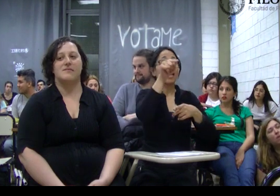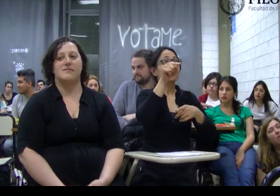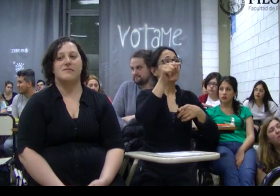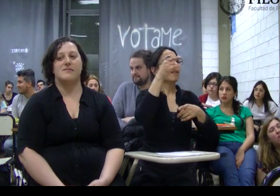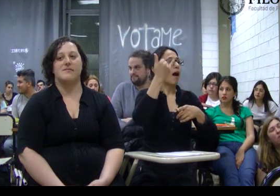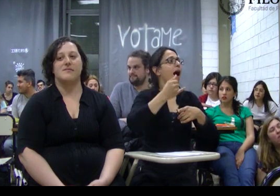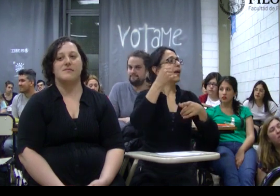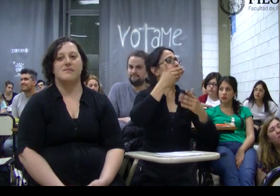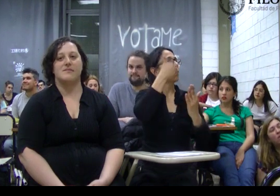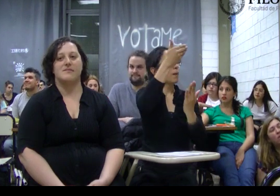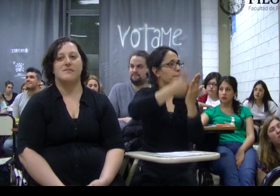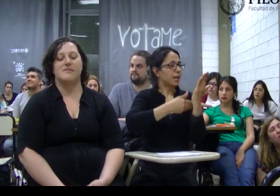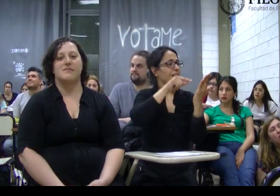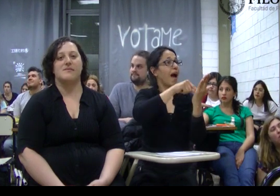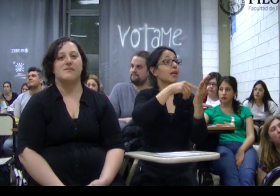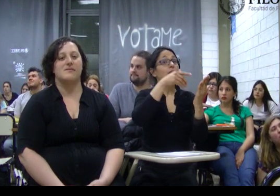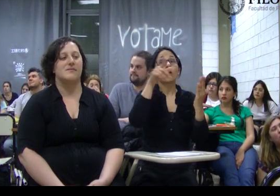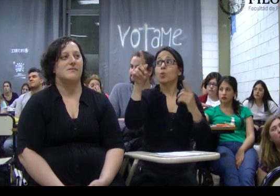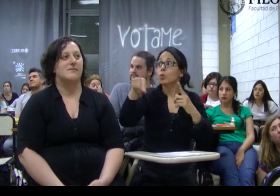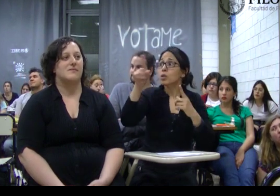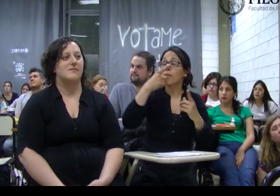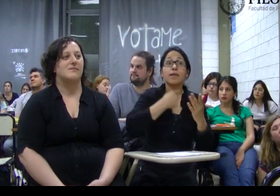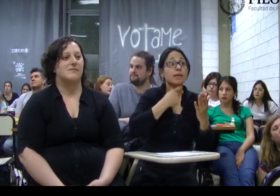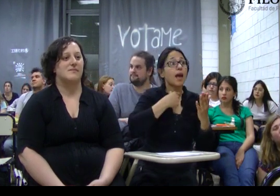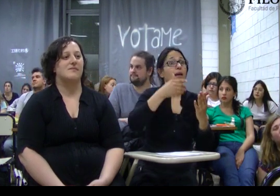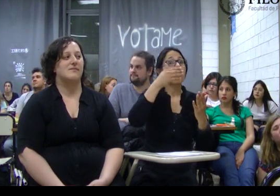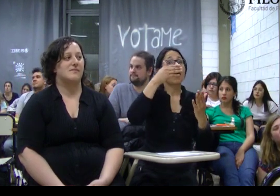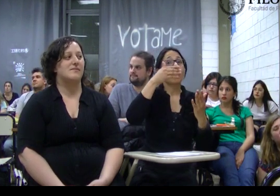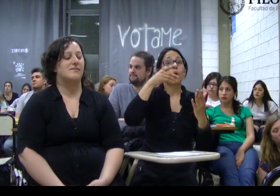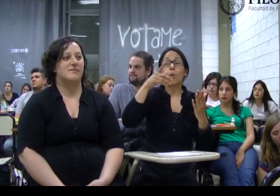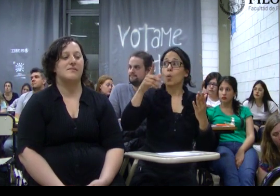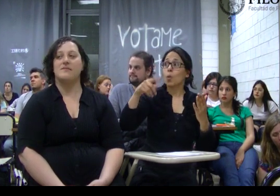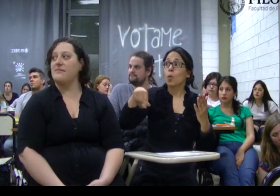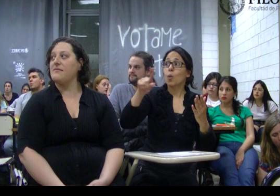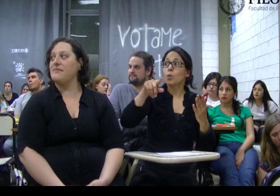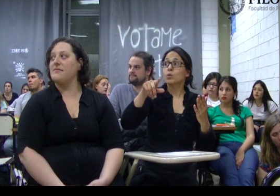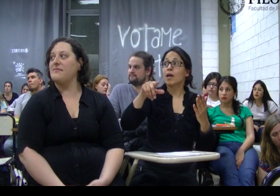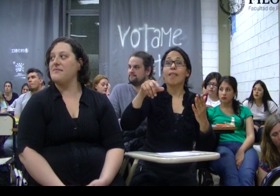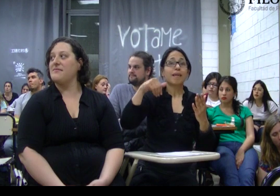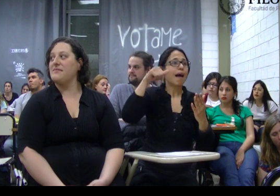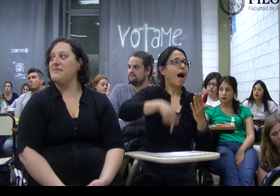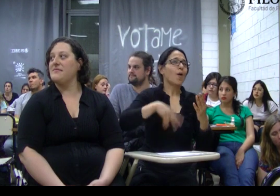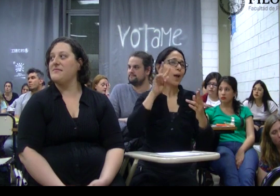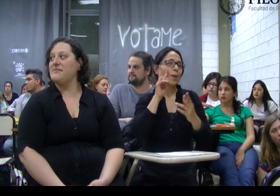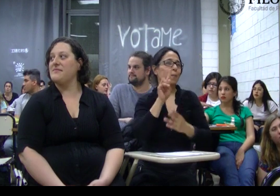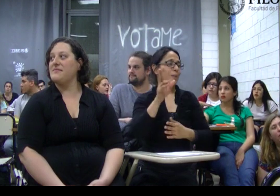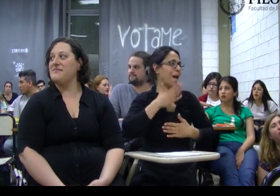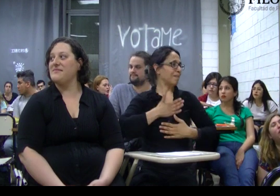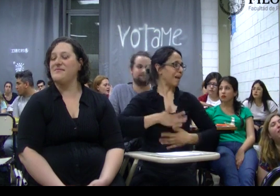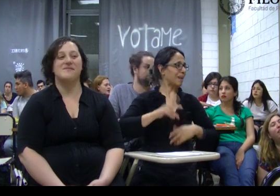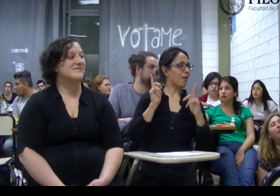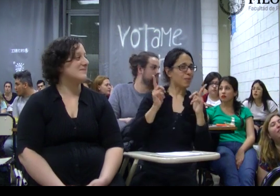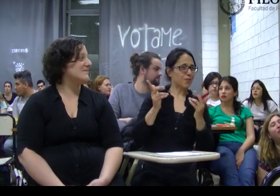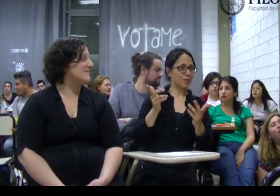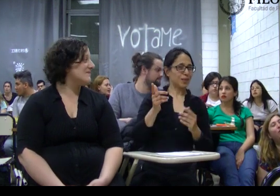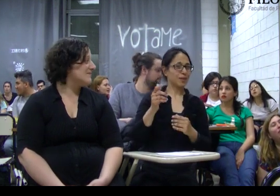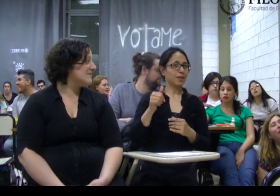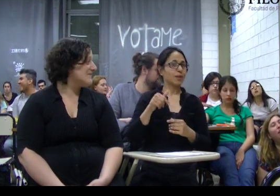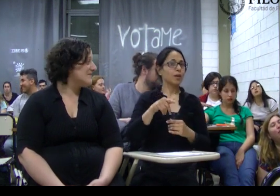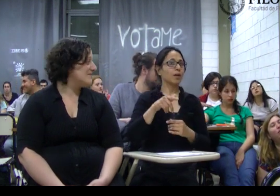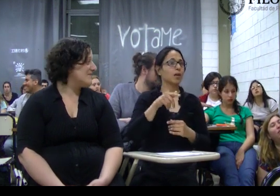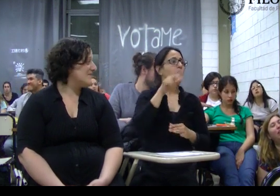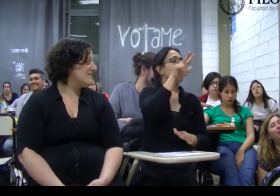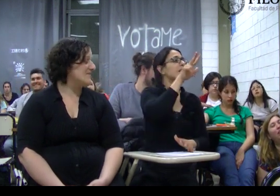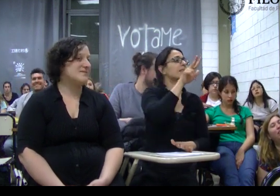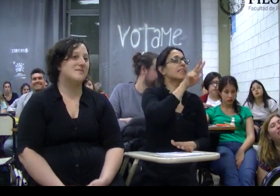puedan contactar. Si no, no pregunten. Estaría bueno también que la puedan disfrutar tranquilos. Perdón, es